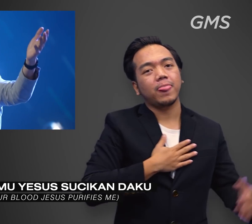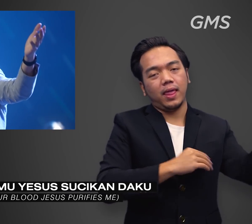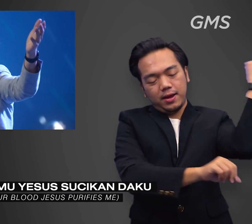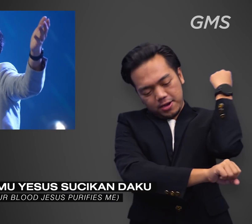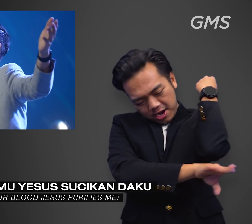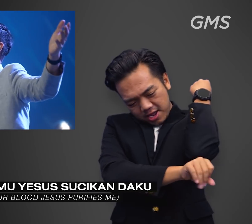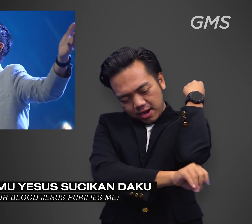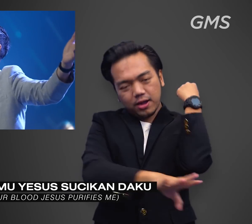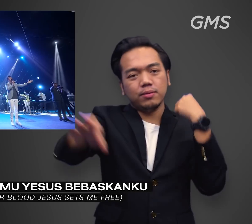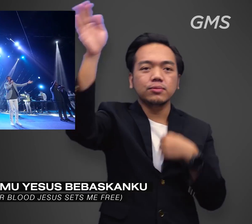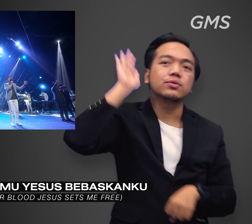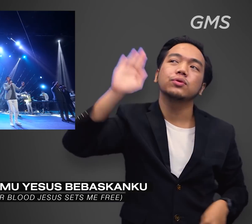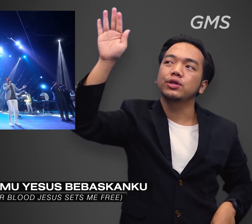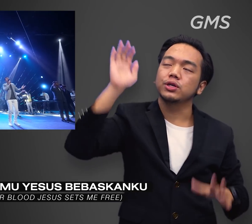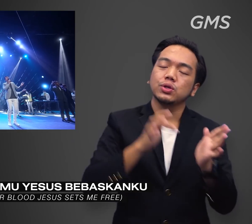sucikan aku,